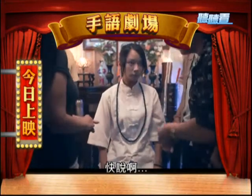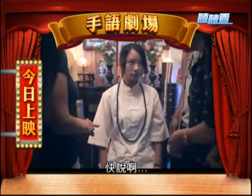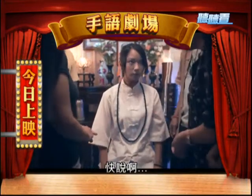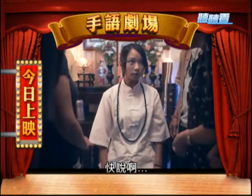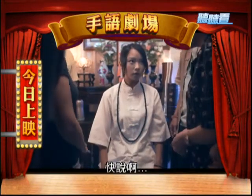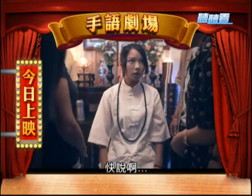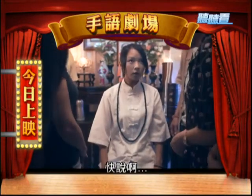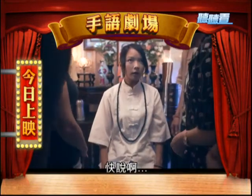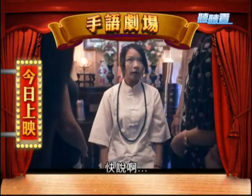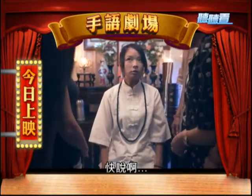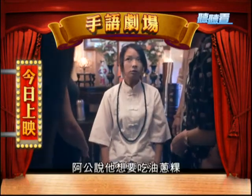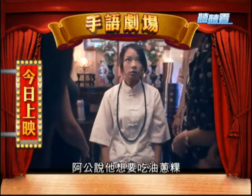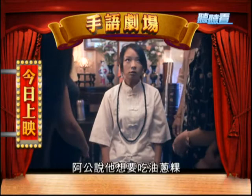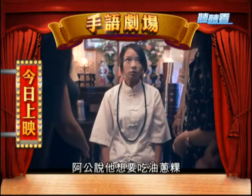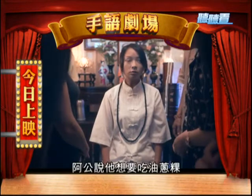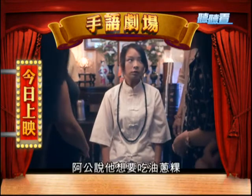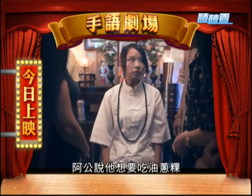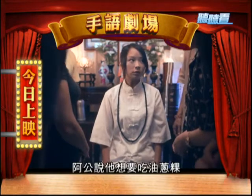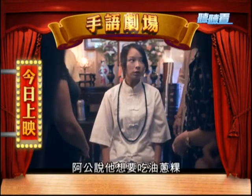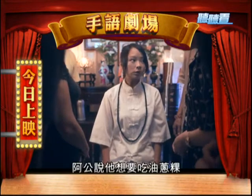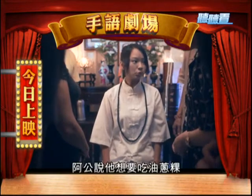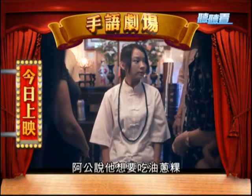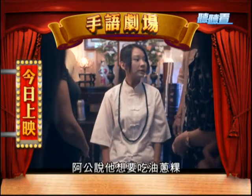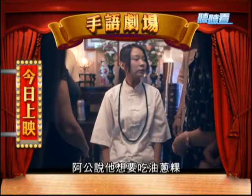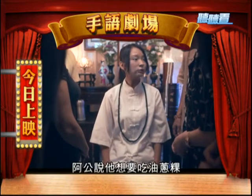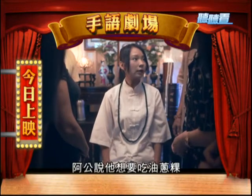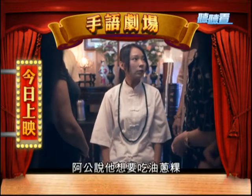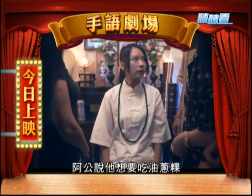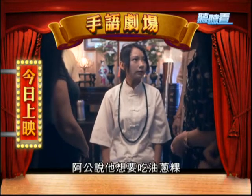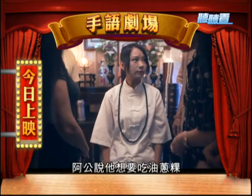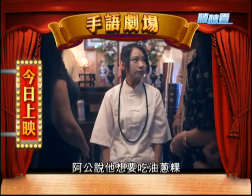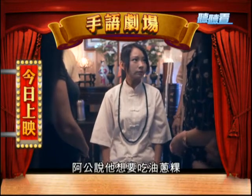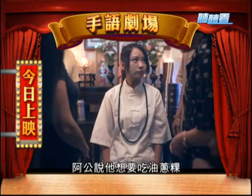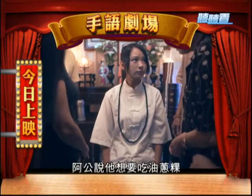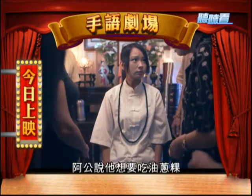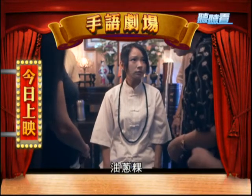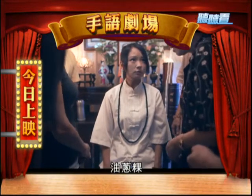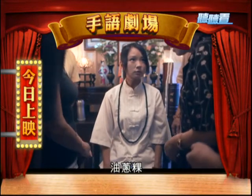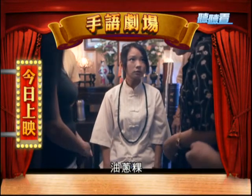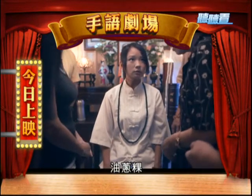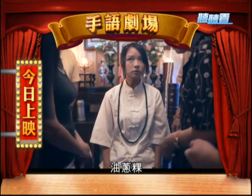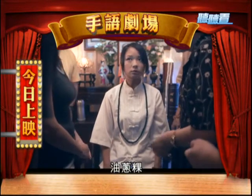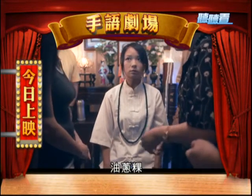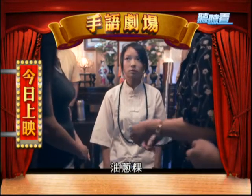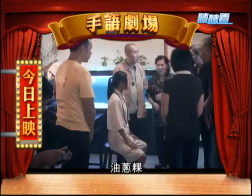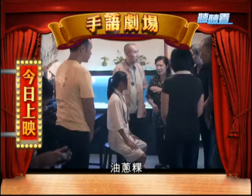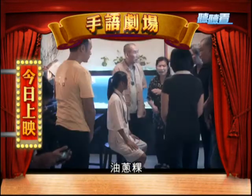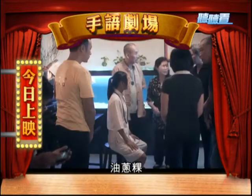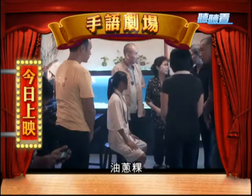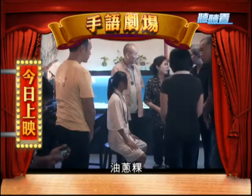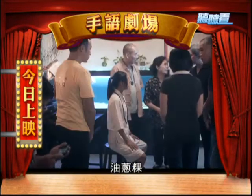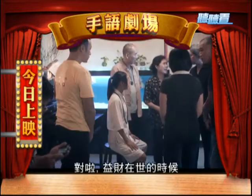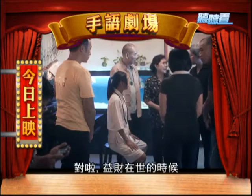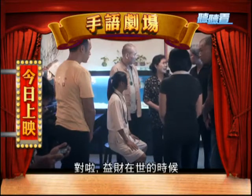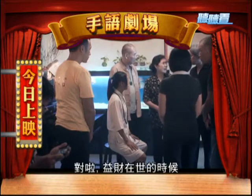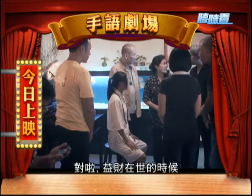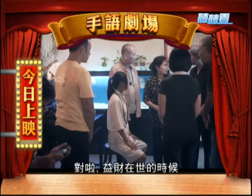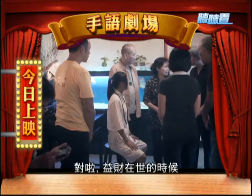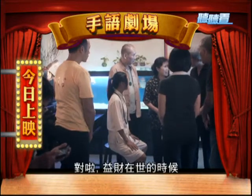讲啊！ 阿公公，伊想要食油葱粿。 油葱粿。啊， 对啦，你知影